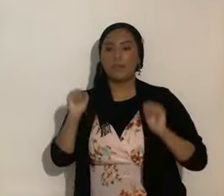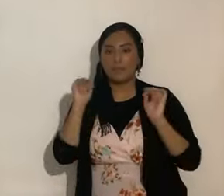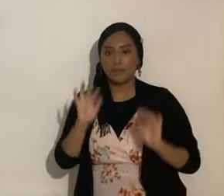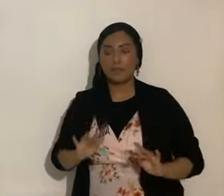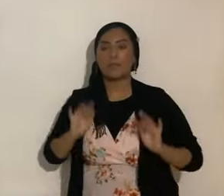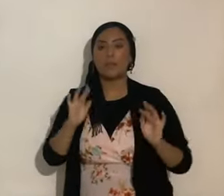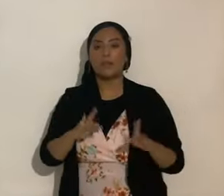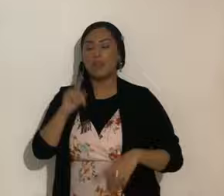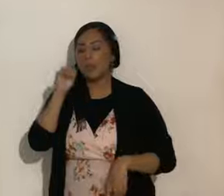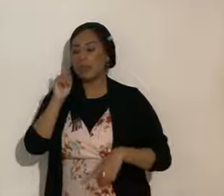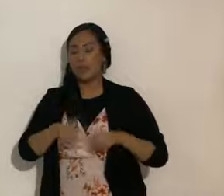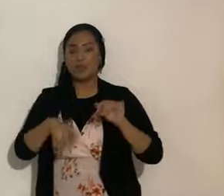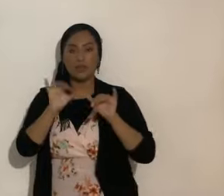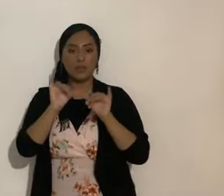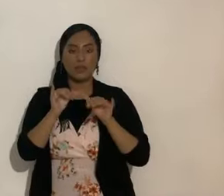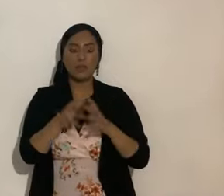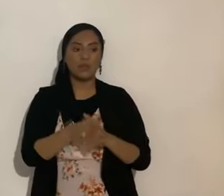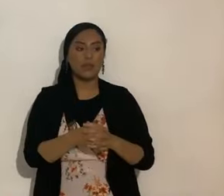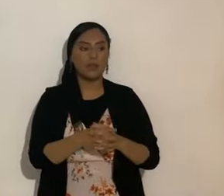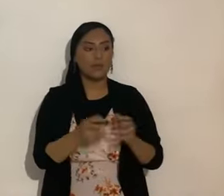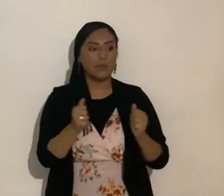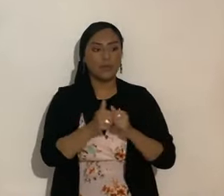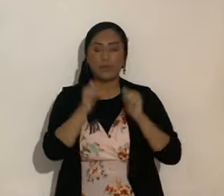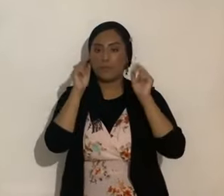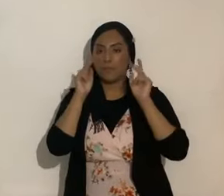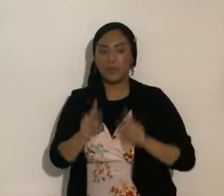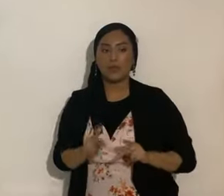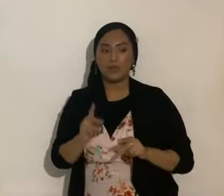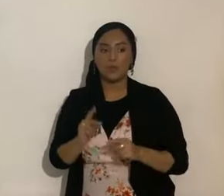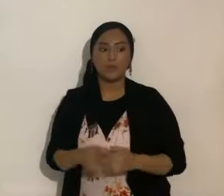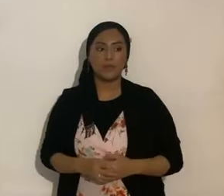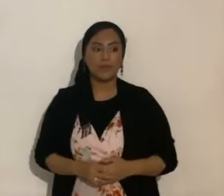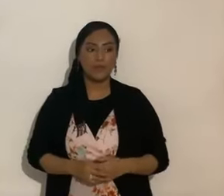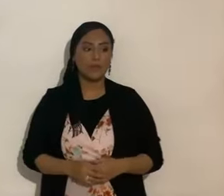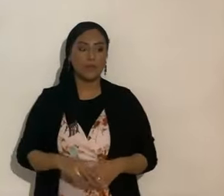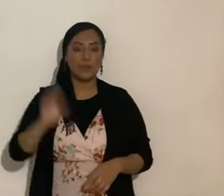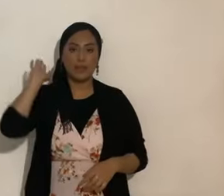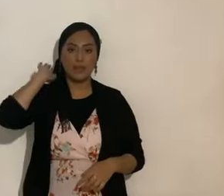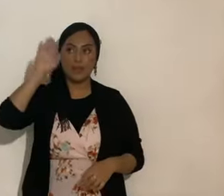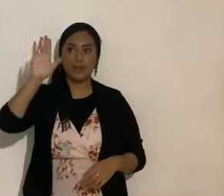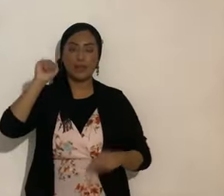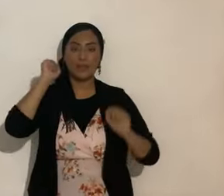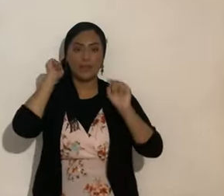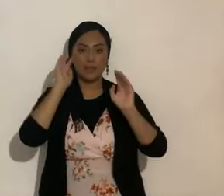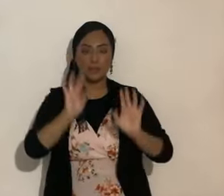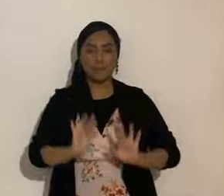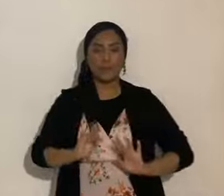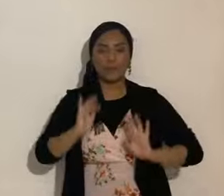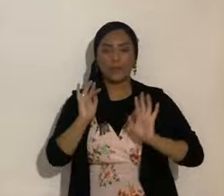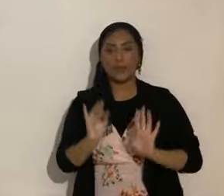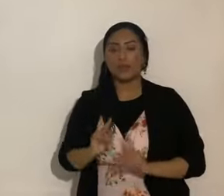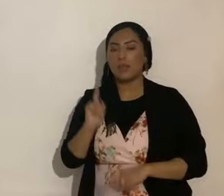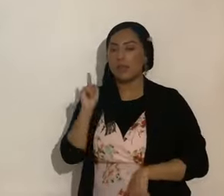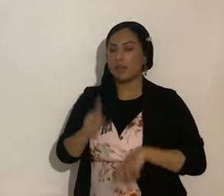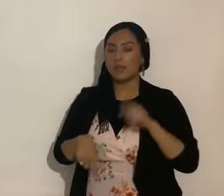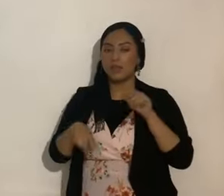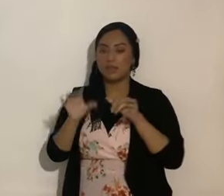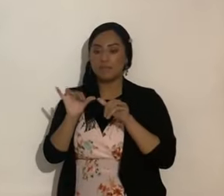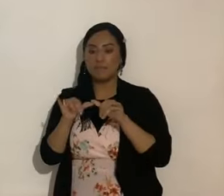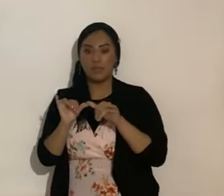se mide con criterios humanos. Anoten esto. Su bondad, la bondad del Eterno Yahshua, no se